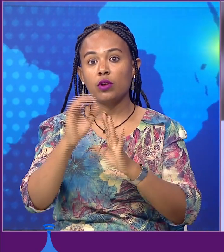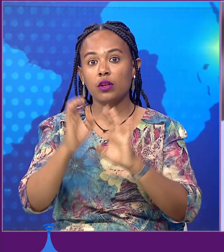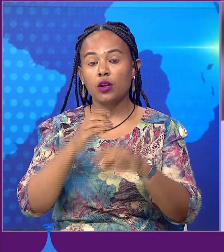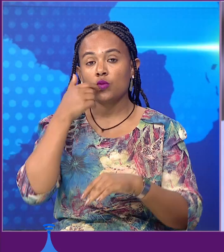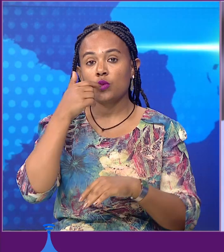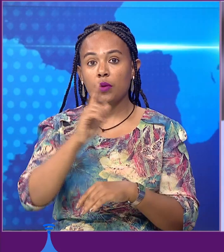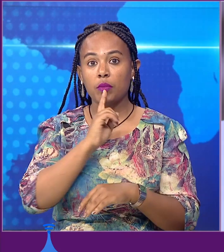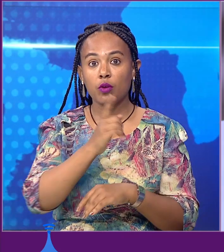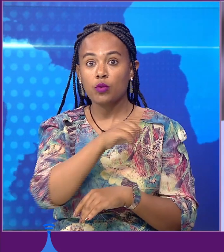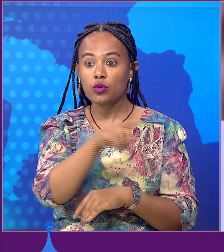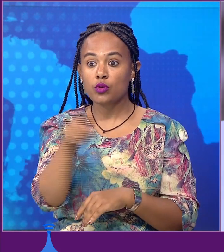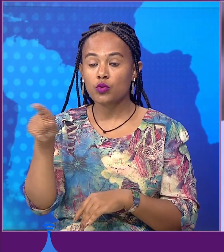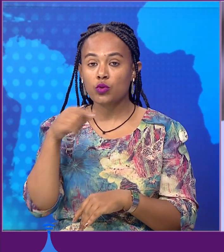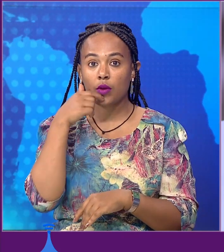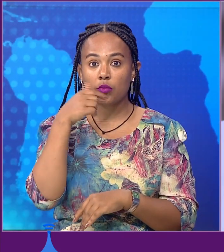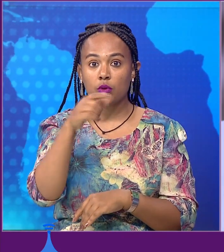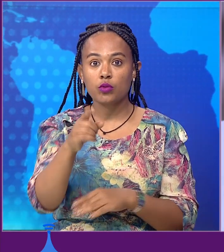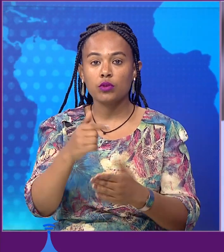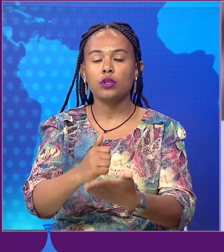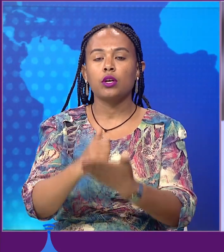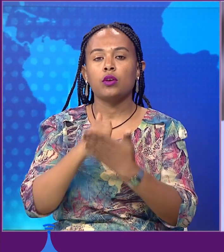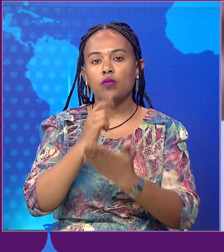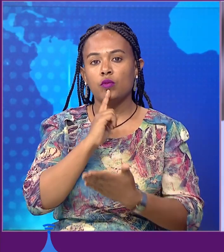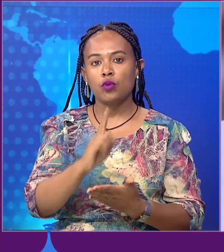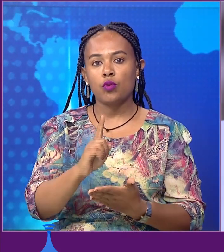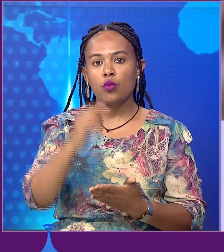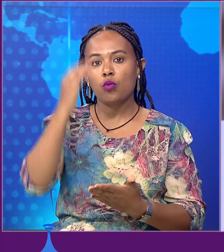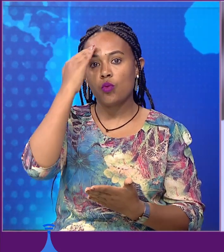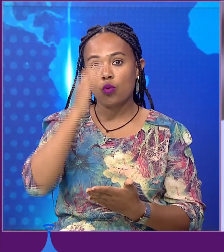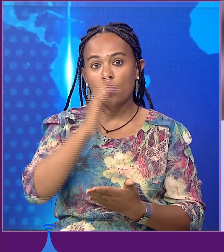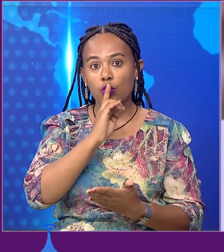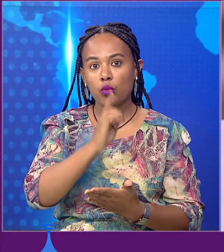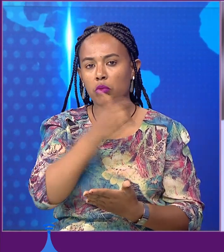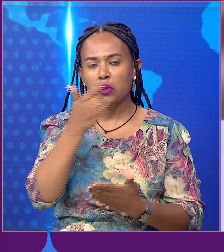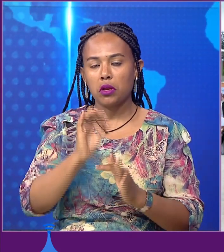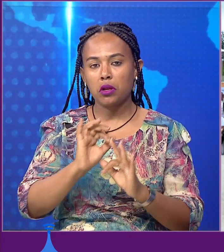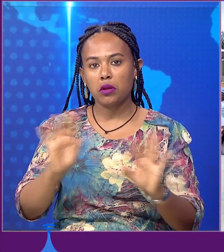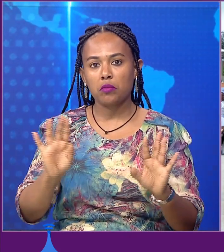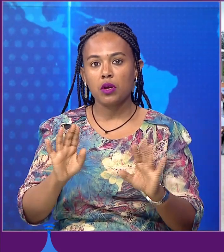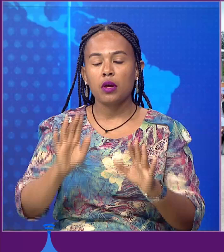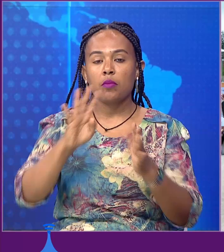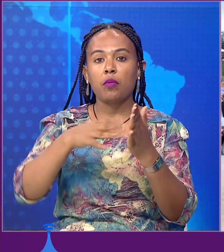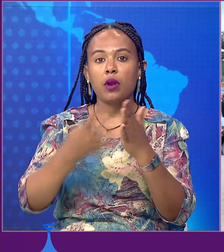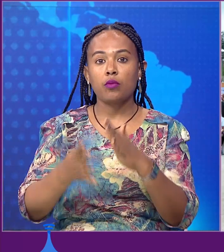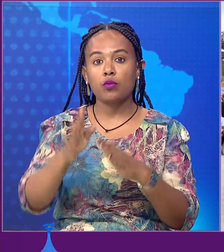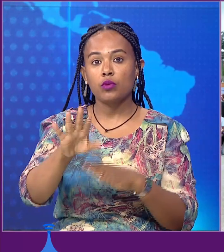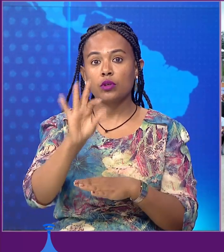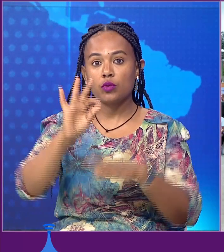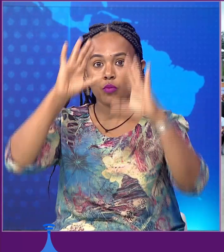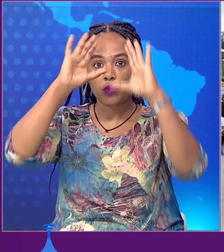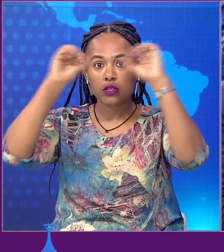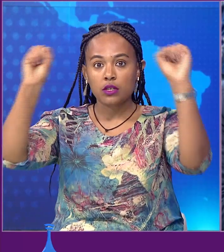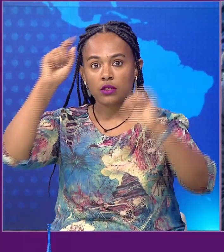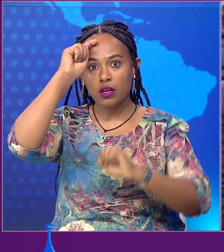ነው። እነሱም እያሉ ያሉት ደግፉን ነው፣ እወቁን ነው፣ ሌላ አይደለም። በመርሃ ግብሩ ላይ የተገኙት ፕሬዝዳንት